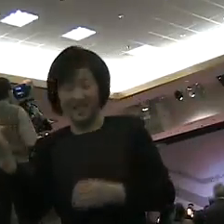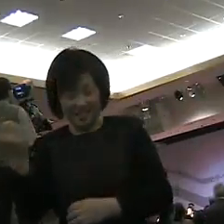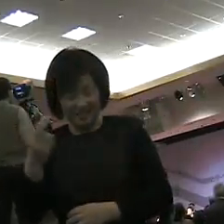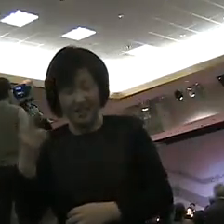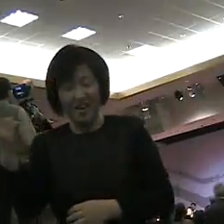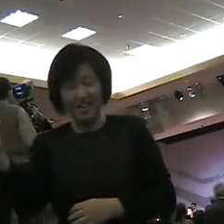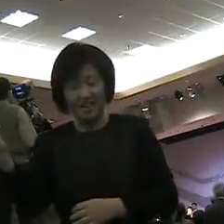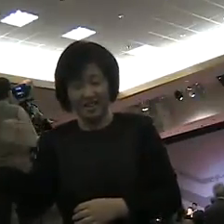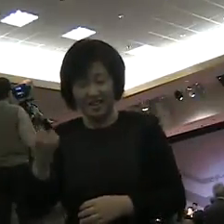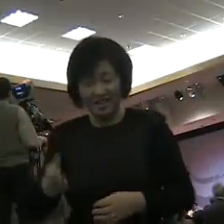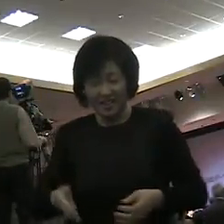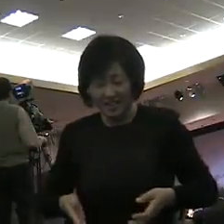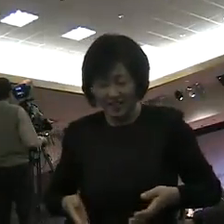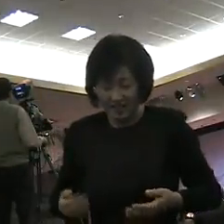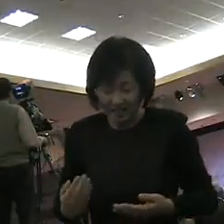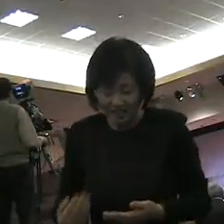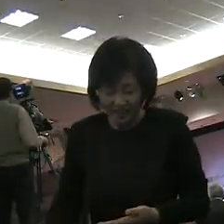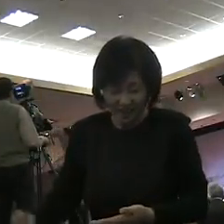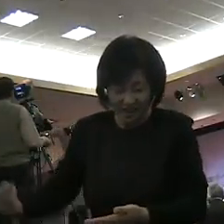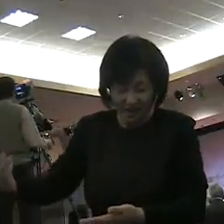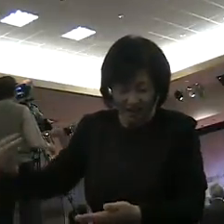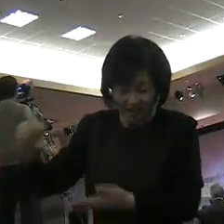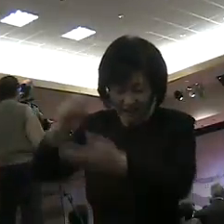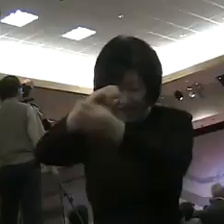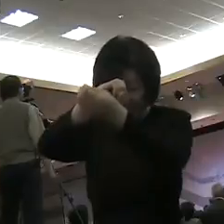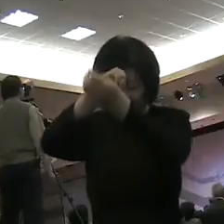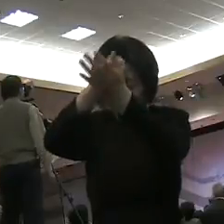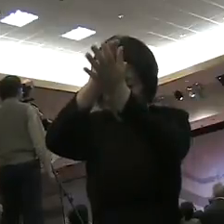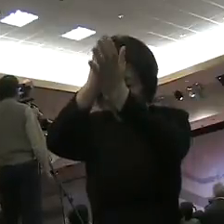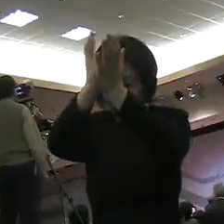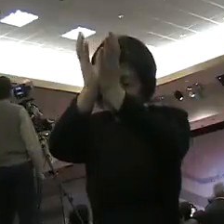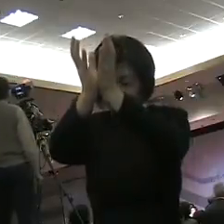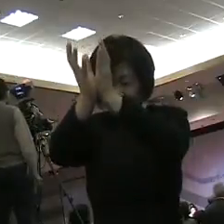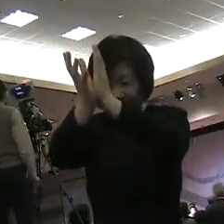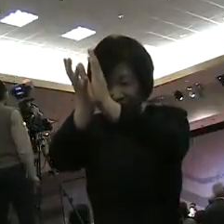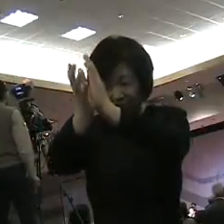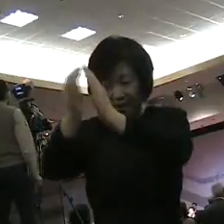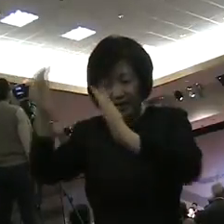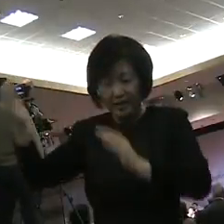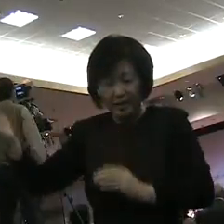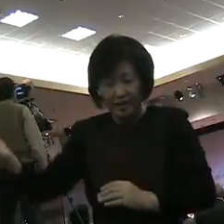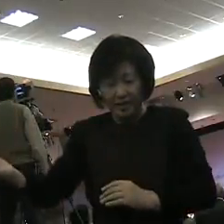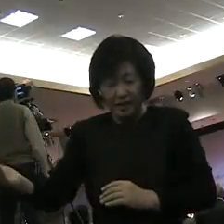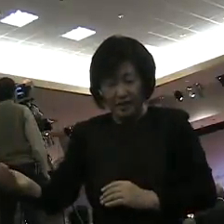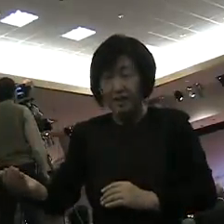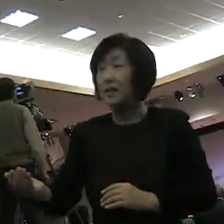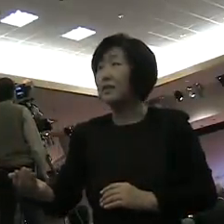성령이여